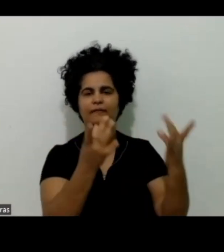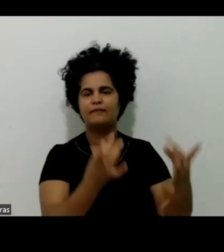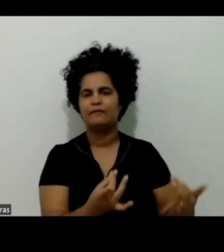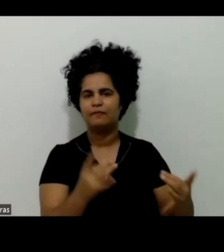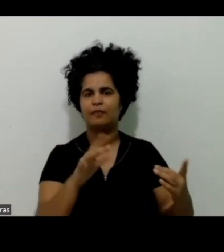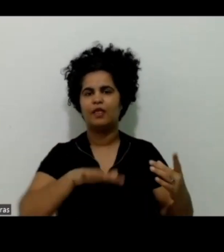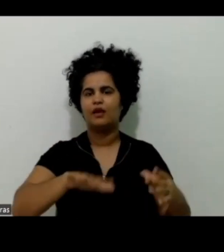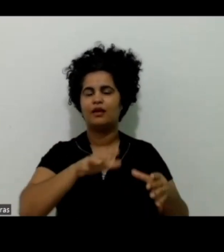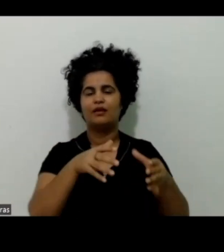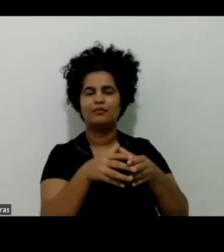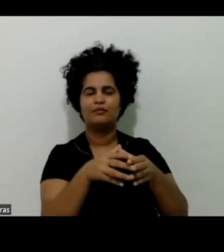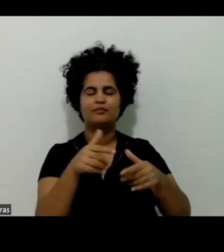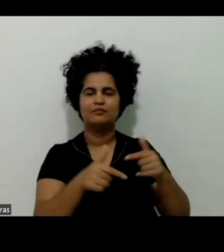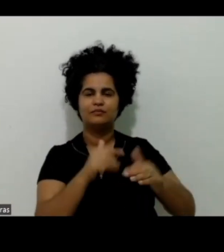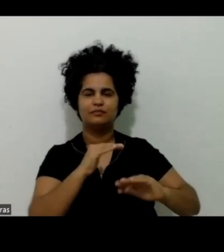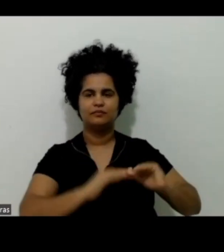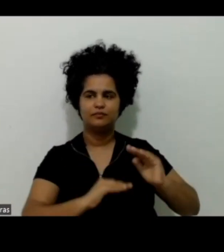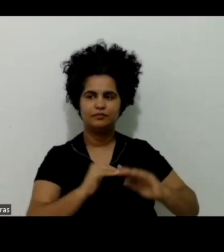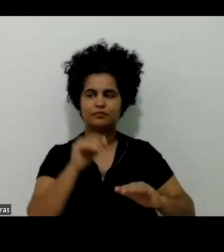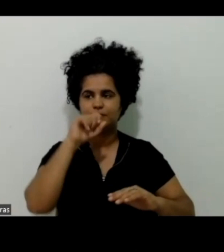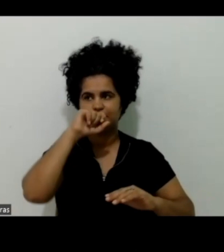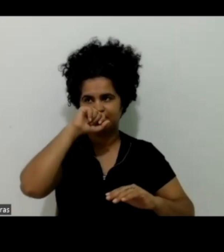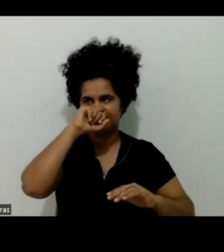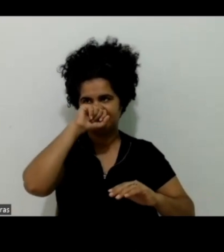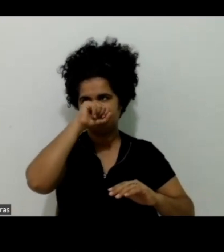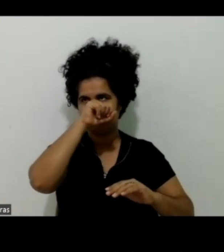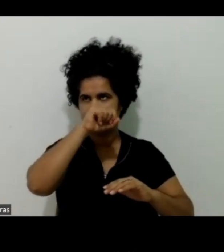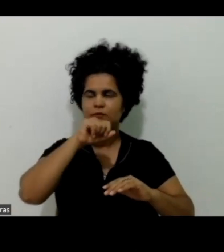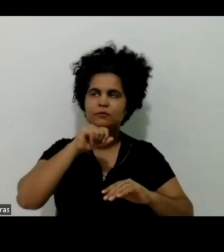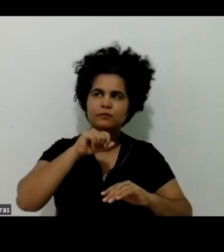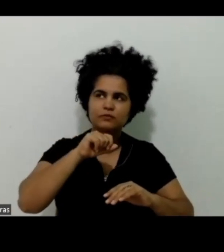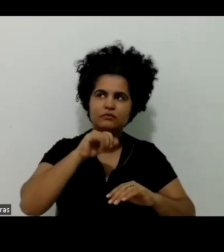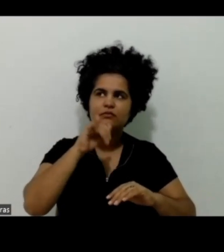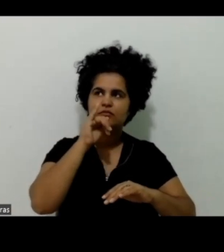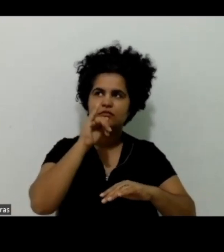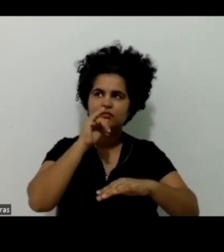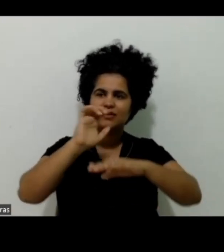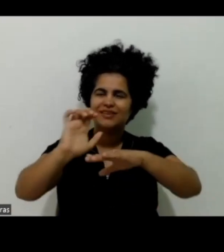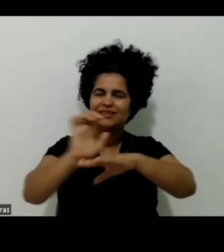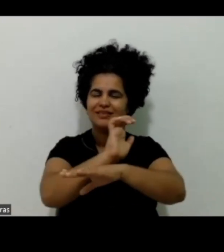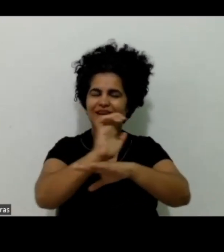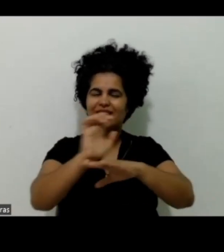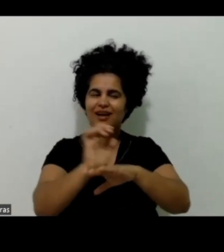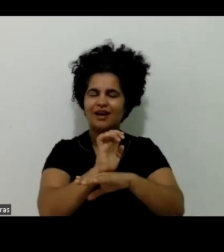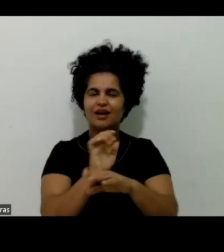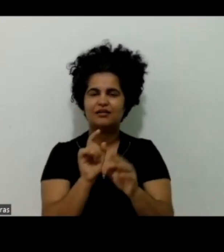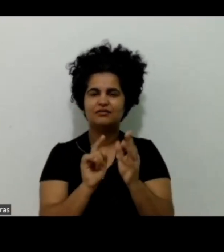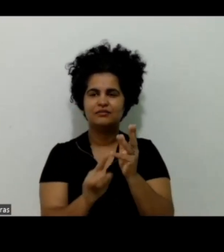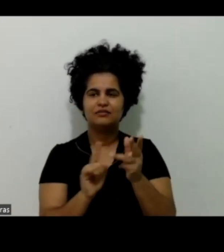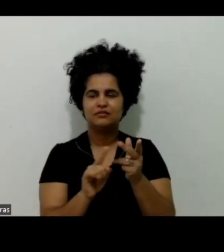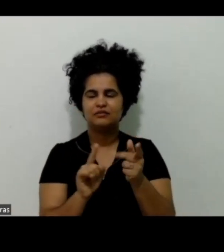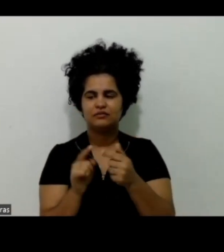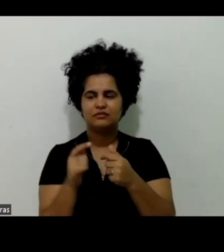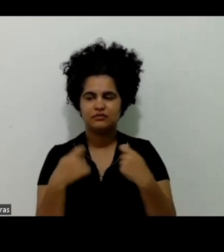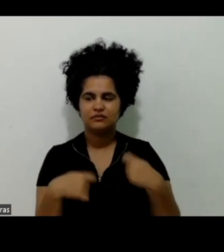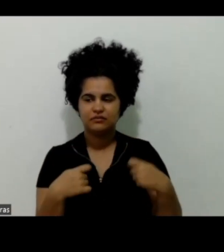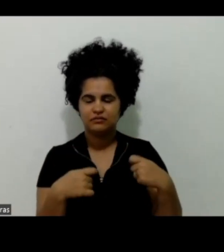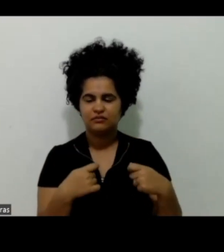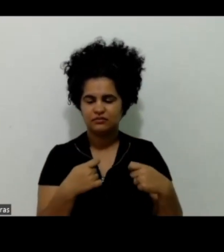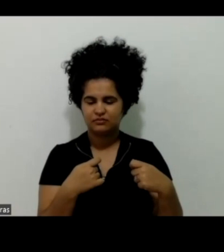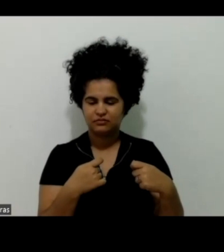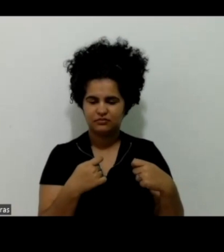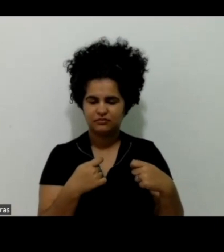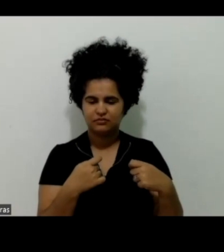aí, o estágio, por exemplo, se a gente não constrói as mediações necessárias, né, a partir do que a gente debateu nos outros núcleos, se a gente não dialoga com